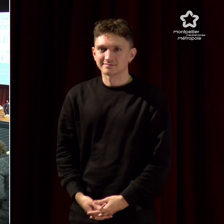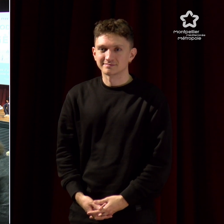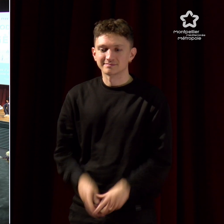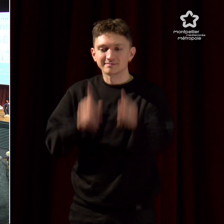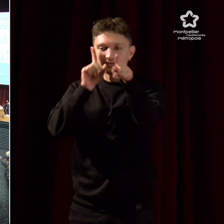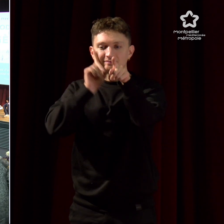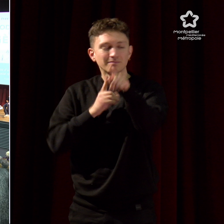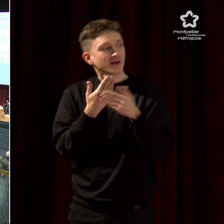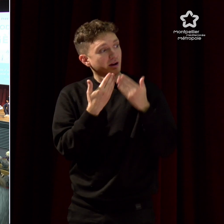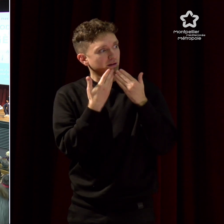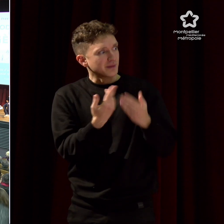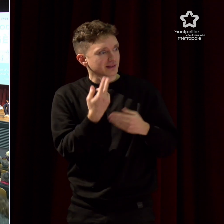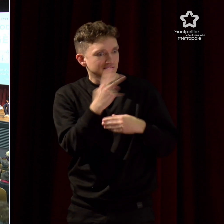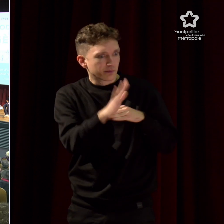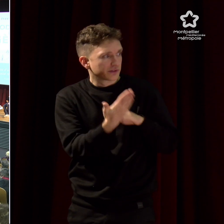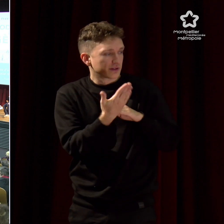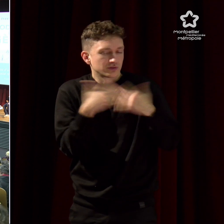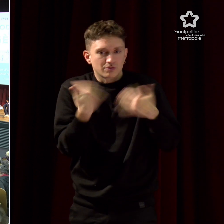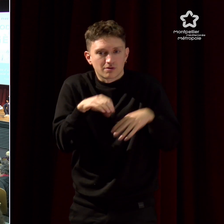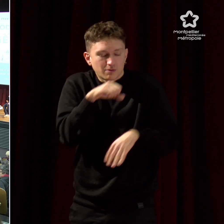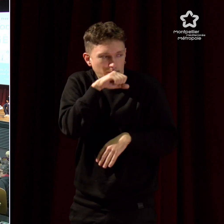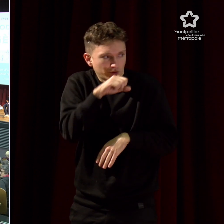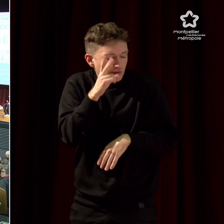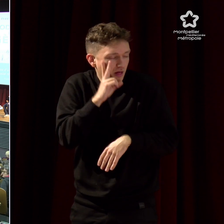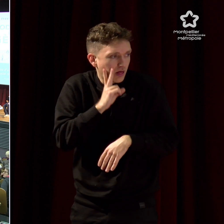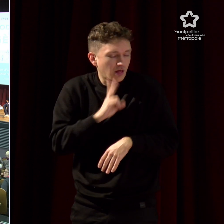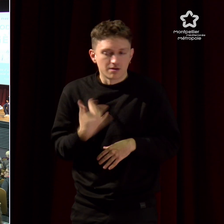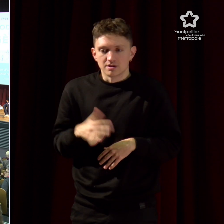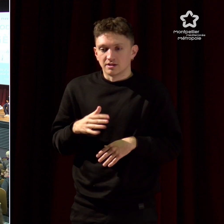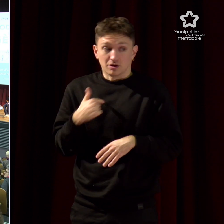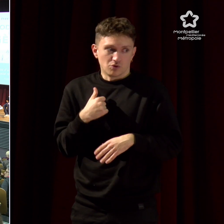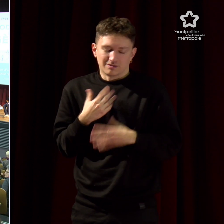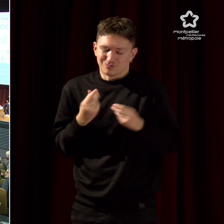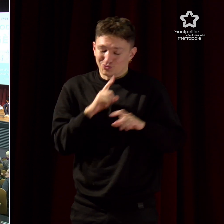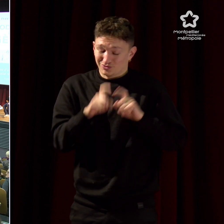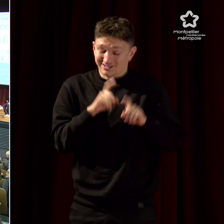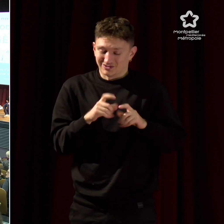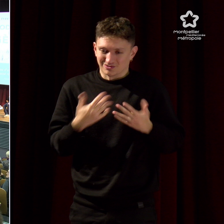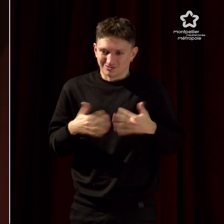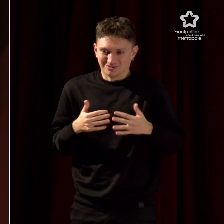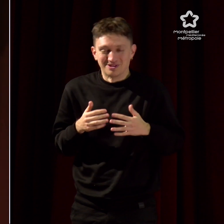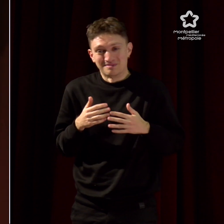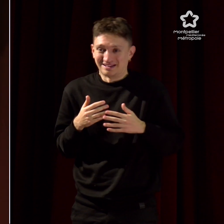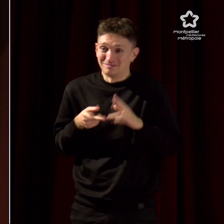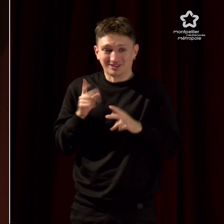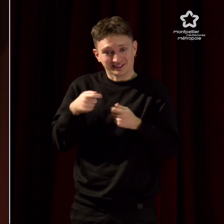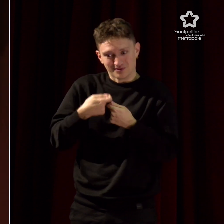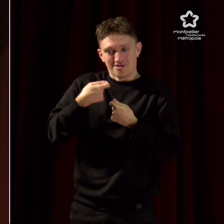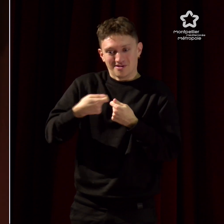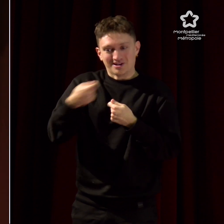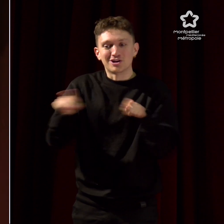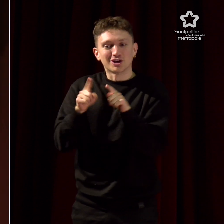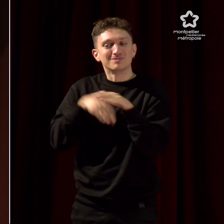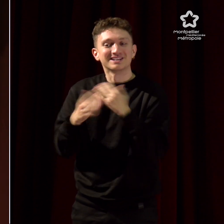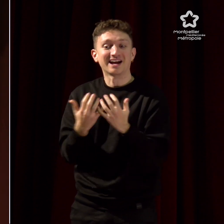Merci pour votre exposé passionnante. J'aurai énormément de questions, mais on aura affaire aux séances comme dans l'Assemblée nationale qui durera jusqu'à minuit. Donc